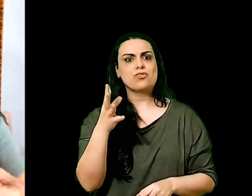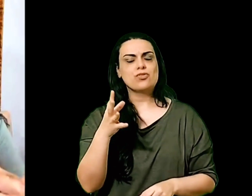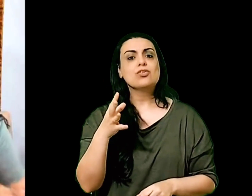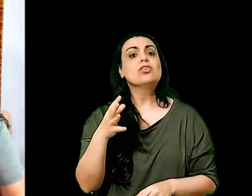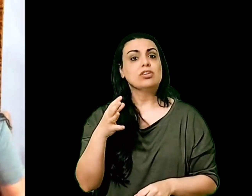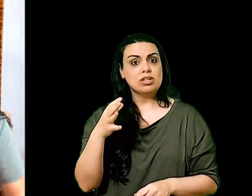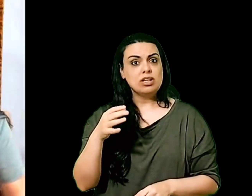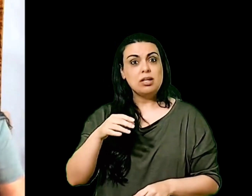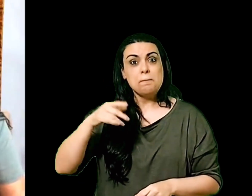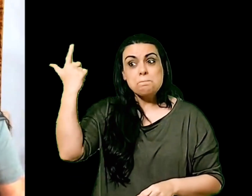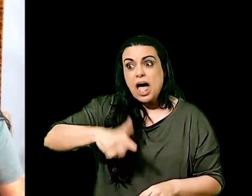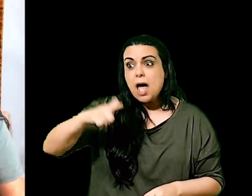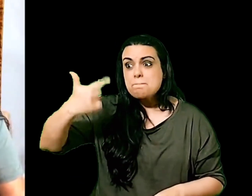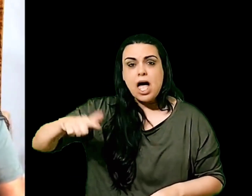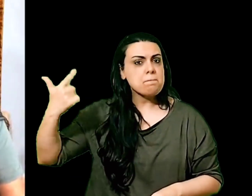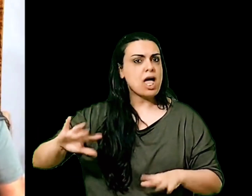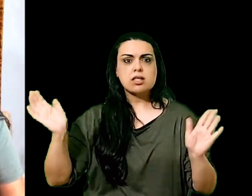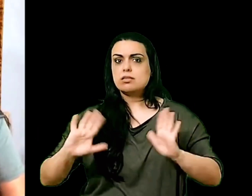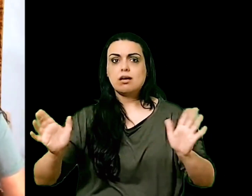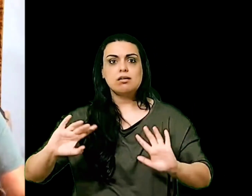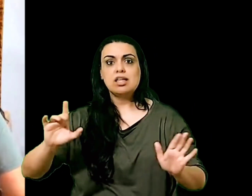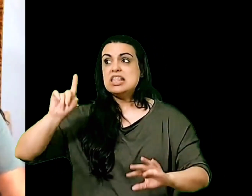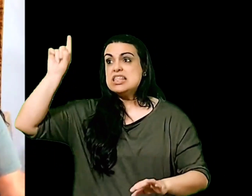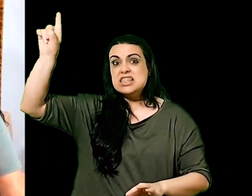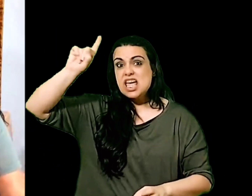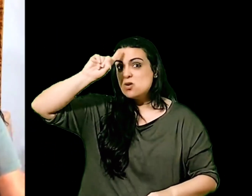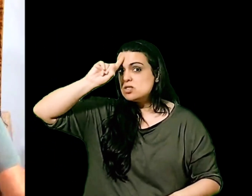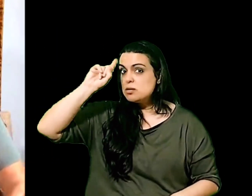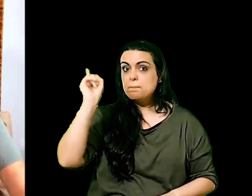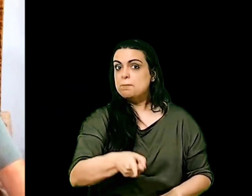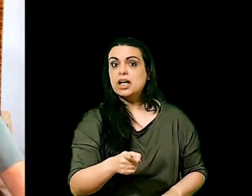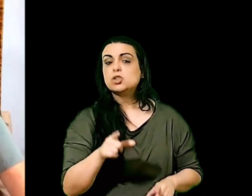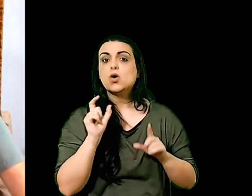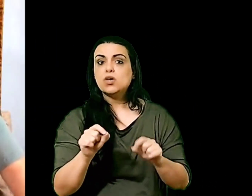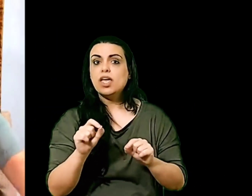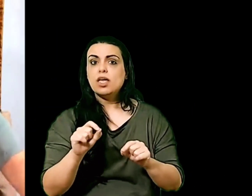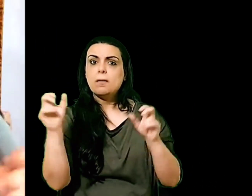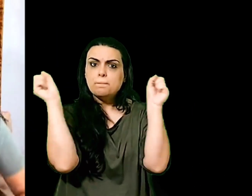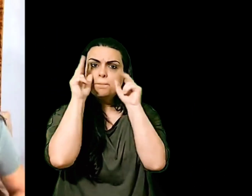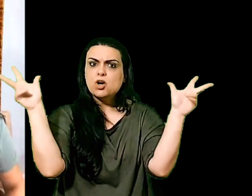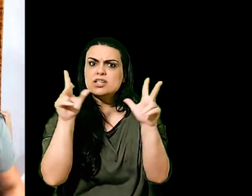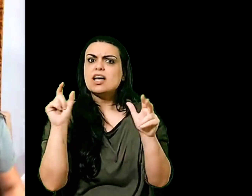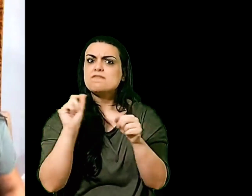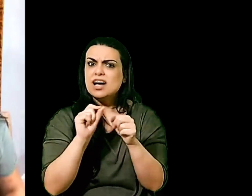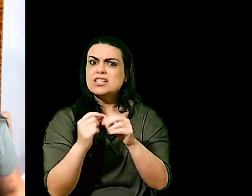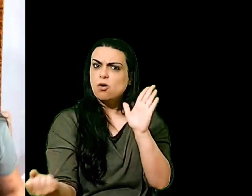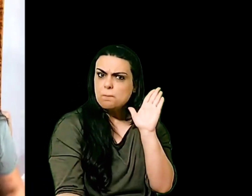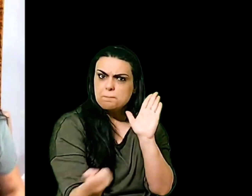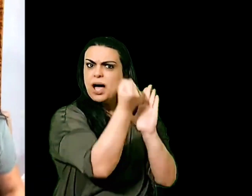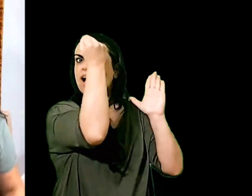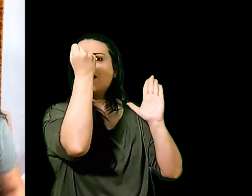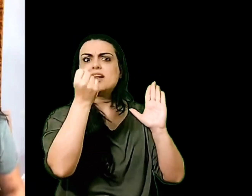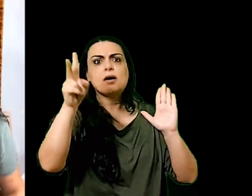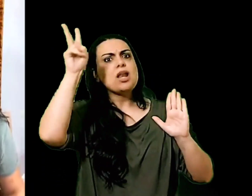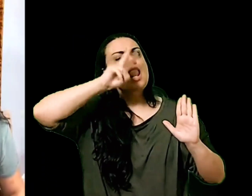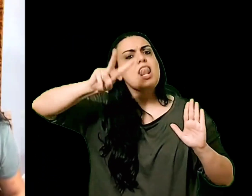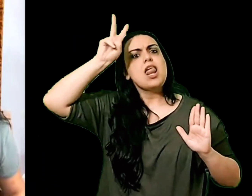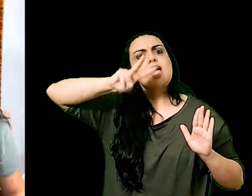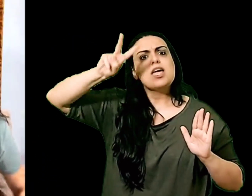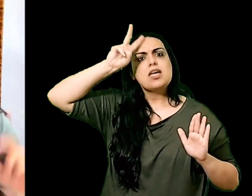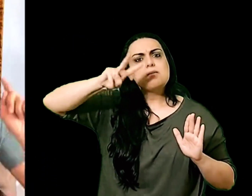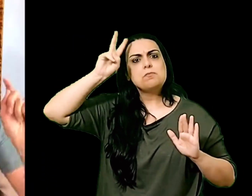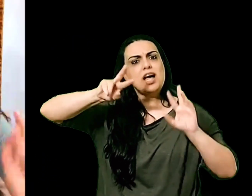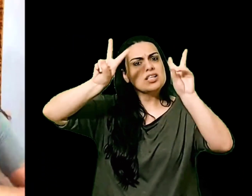ele utilizou um pouco daquele maná. Deus deu ordem a Moisés e Moisés falou com Arão para colocar na arca do testemunho, porque realmente seria